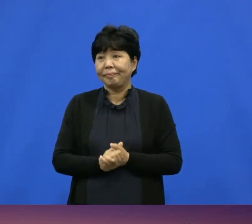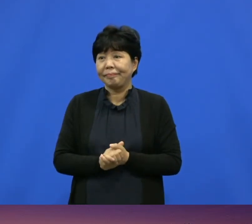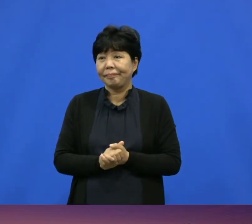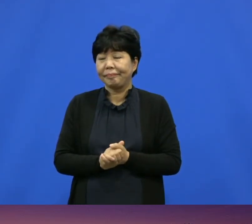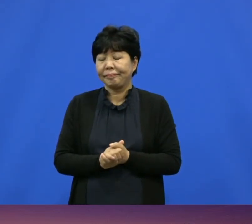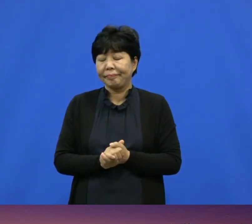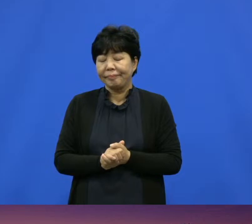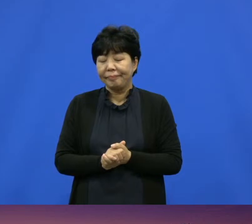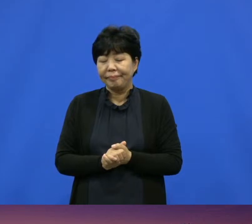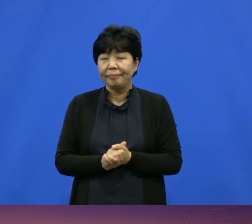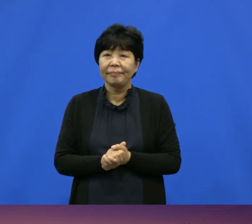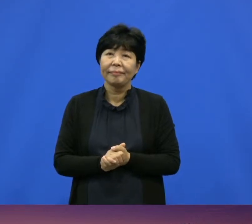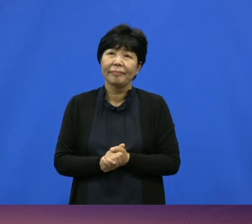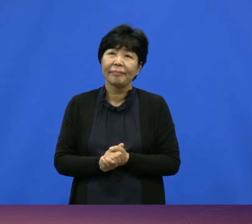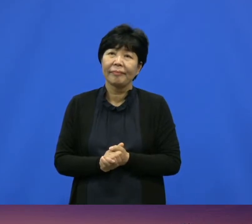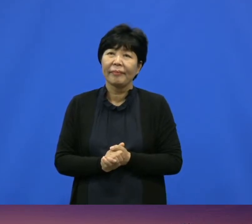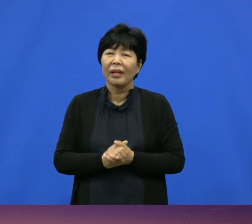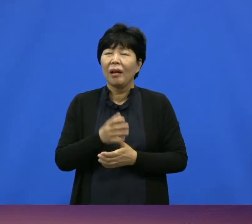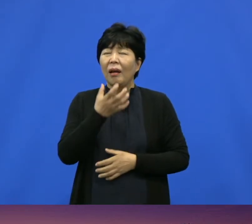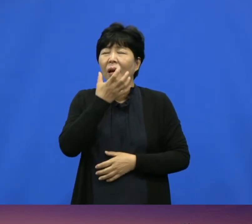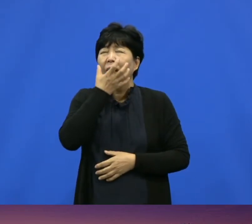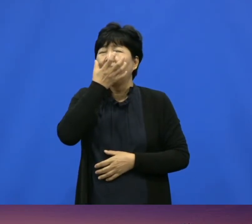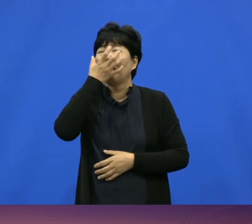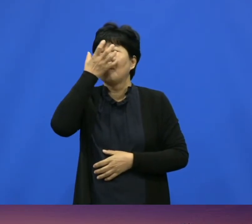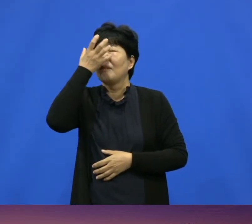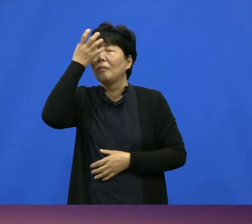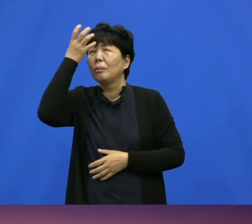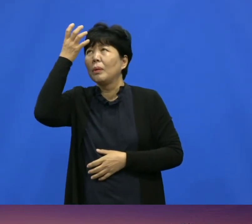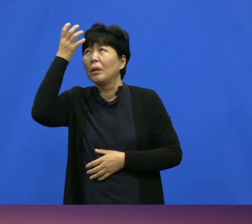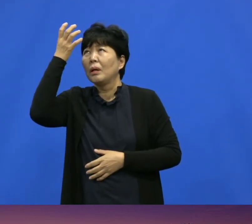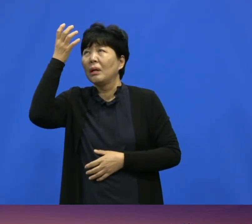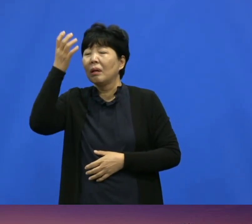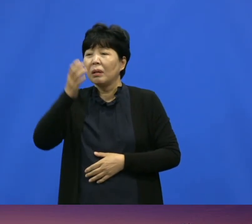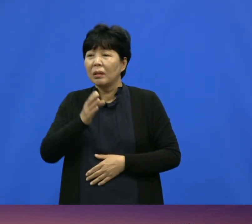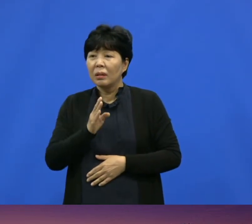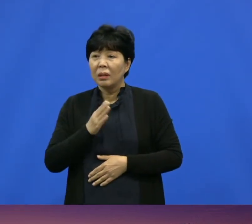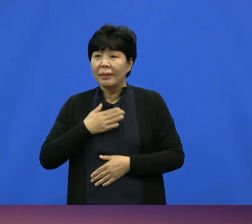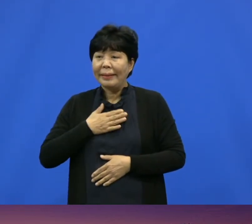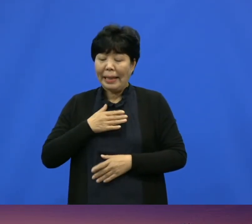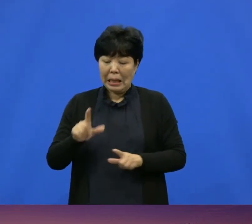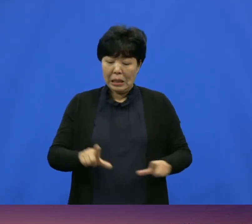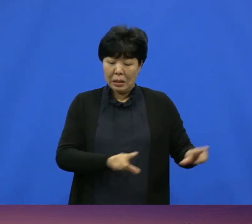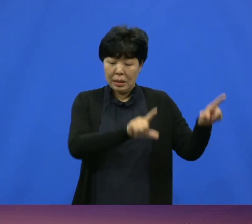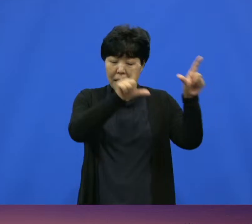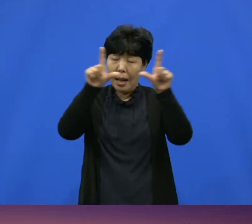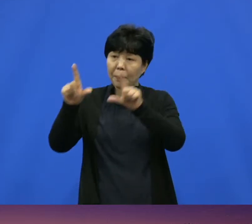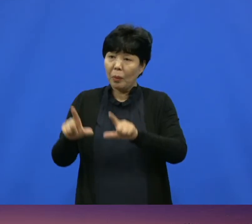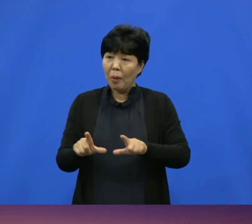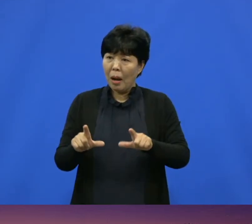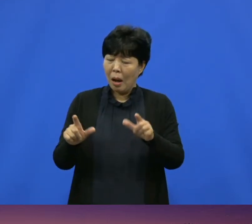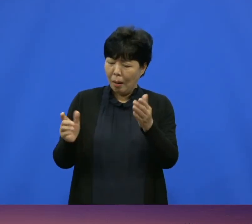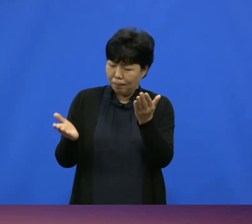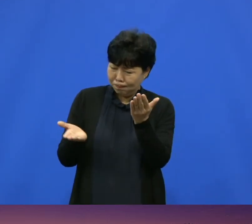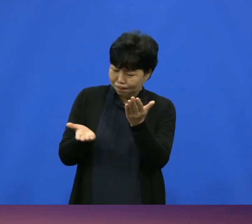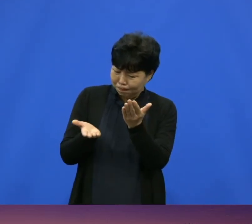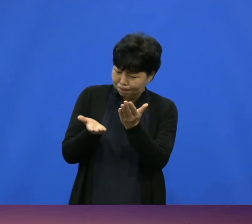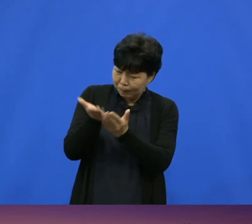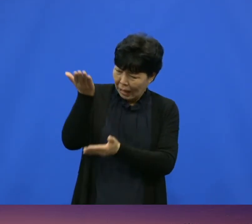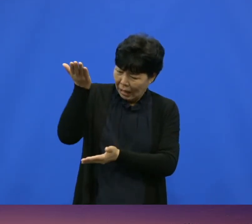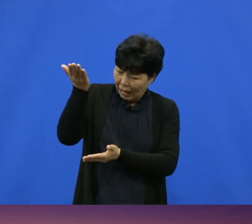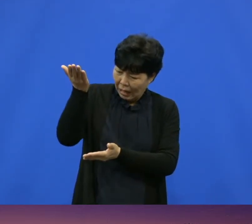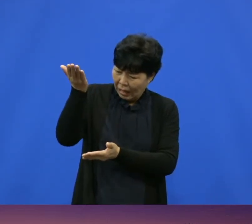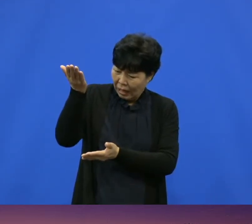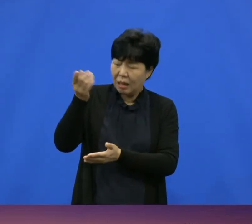우리가 꿈을 꿨던 것이 현실과 전혀 맞지 않는, 그래서 현실과 이상의 충돌을 일으키는 일들을